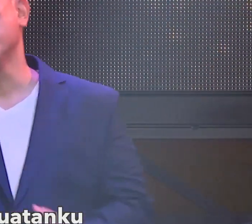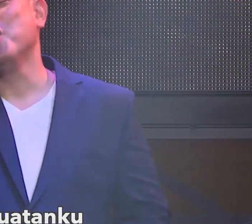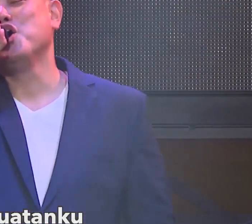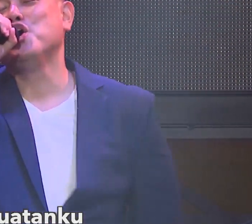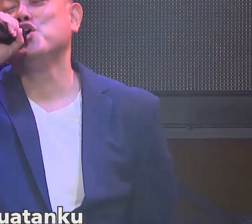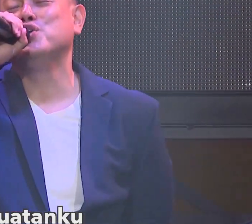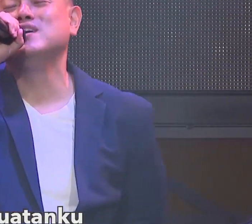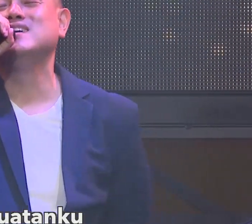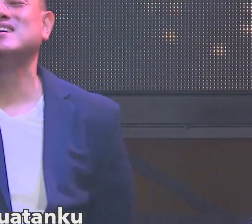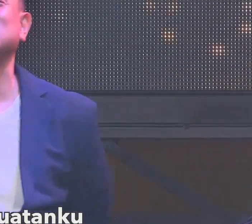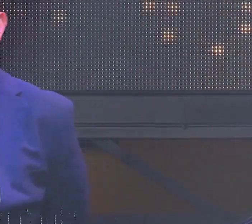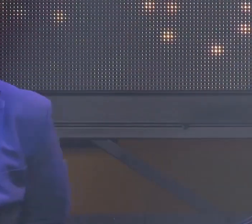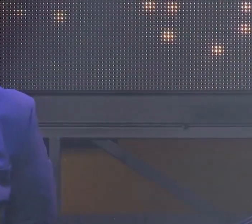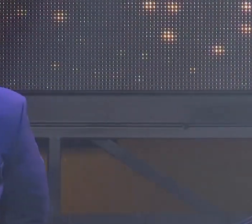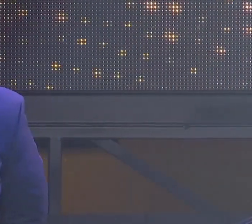kekuatanku,